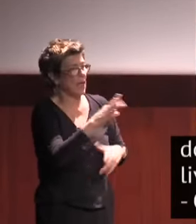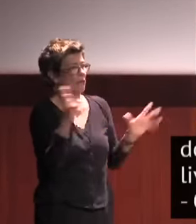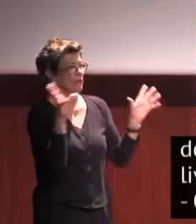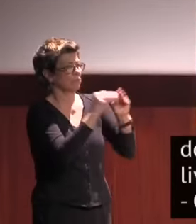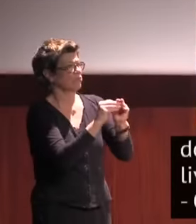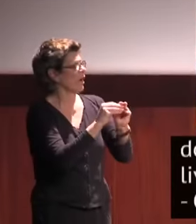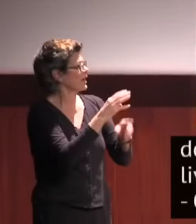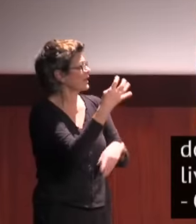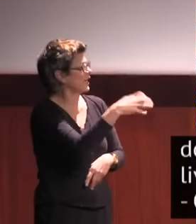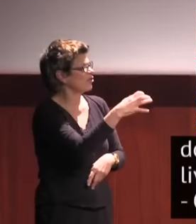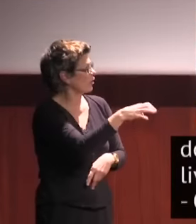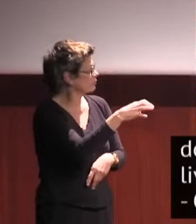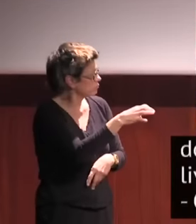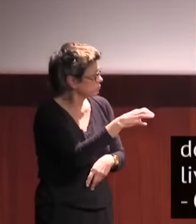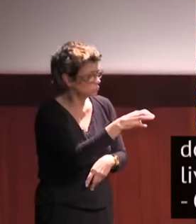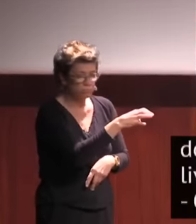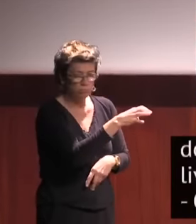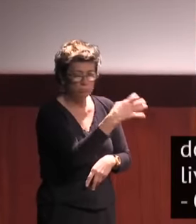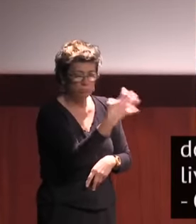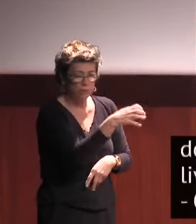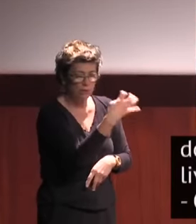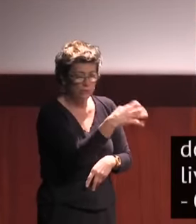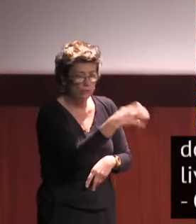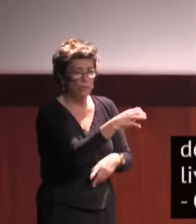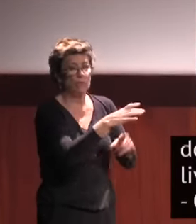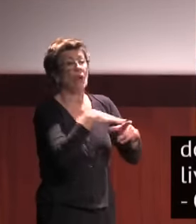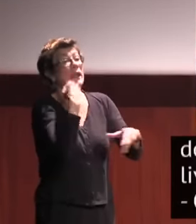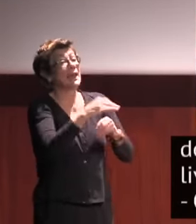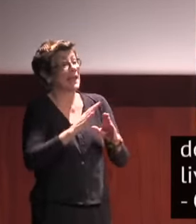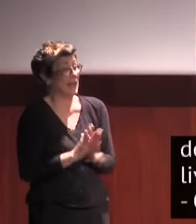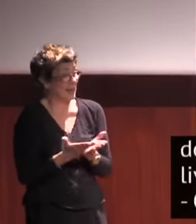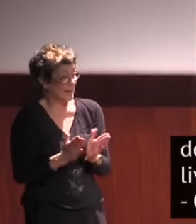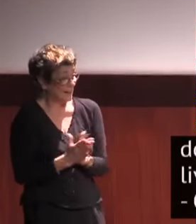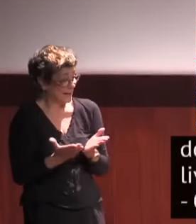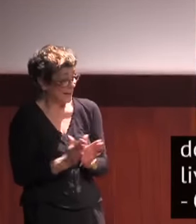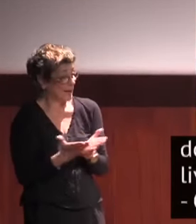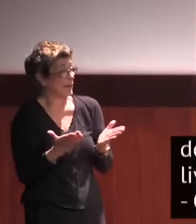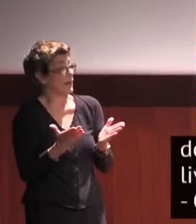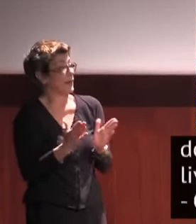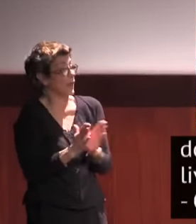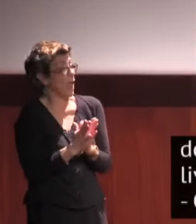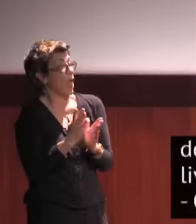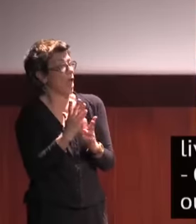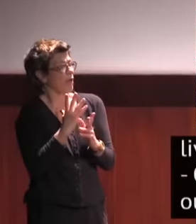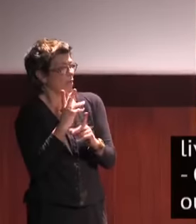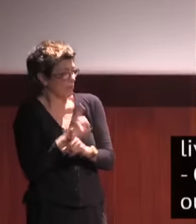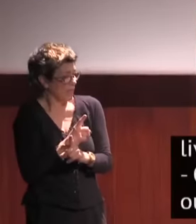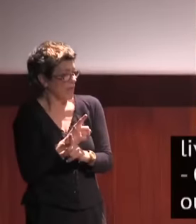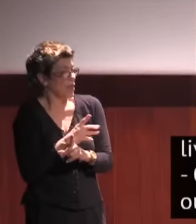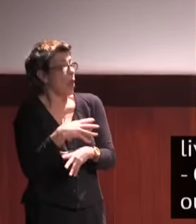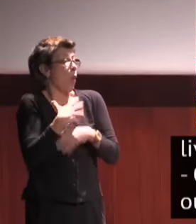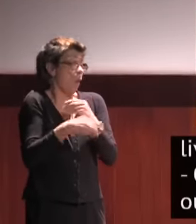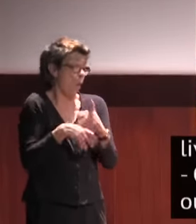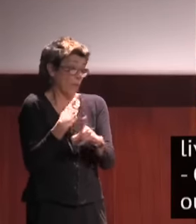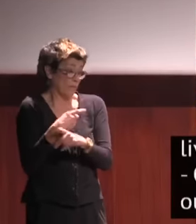400 et donc tous les supports, que ce soit livres ou livres avec DVD ou